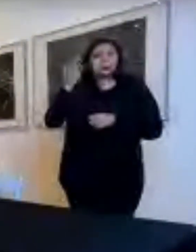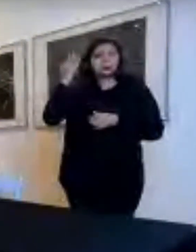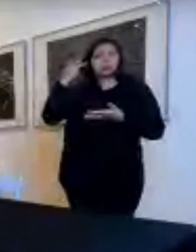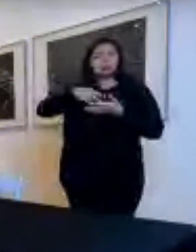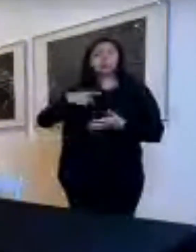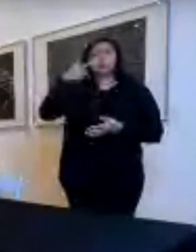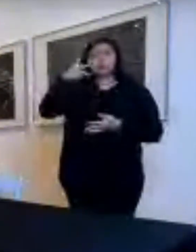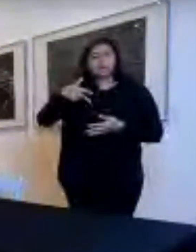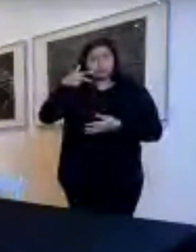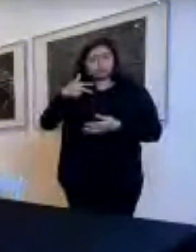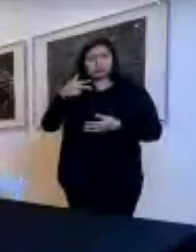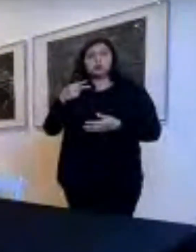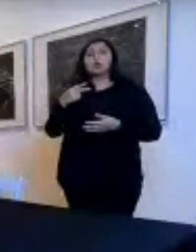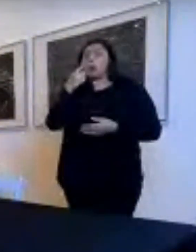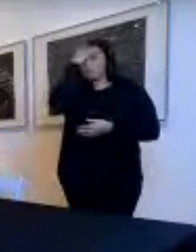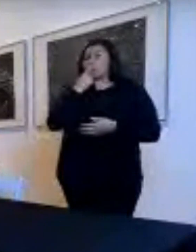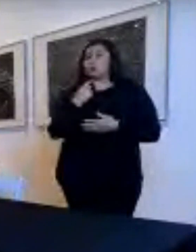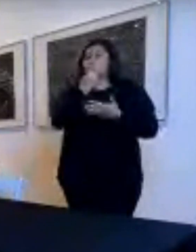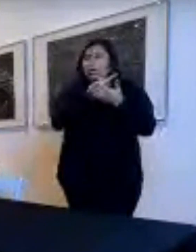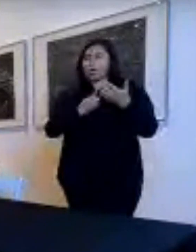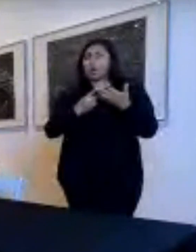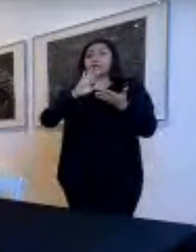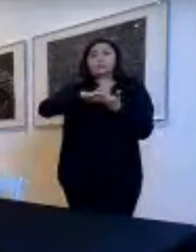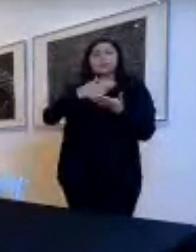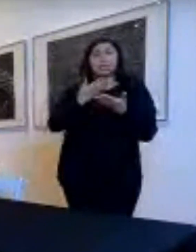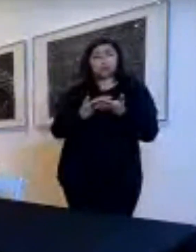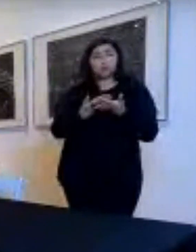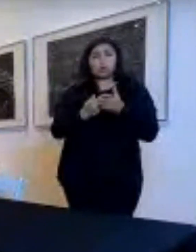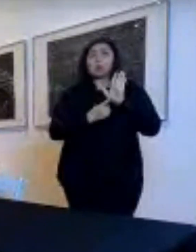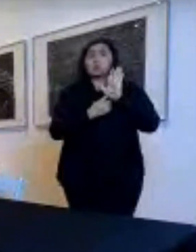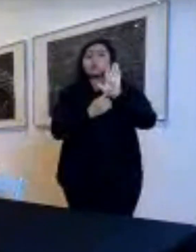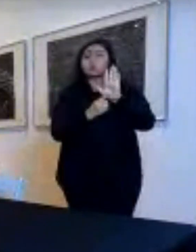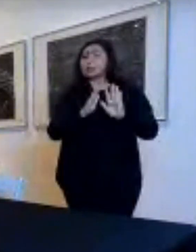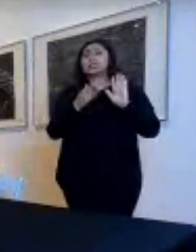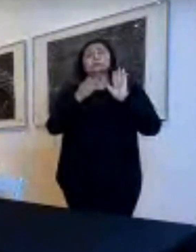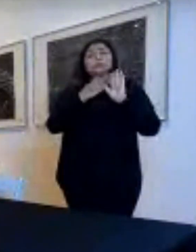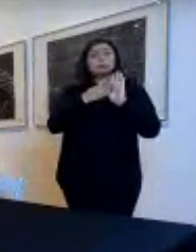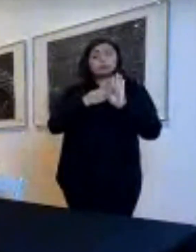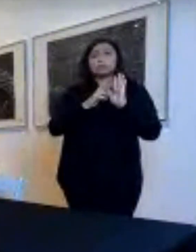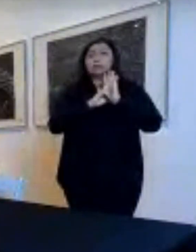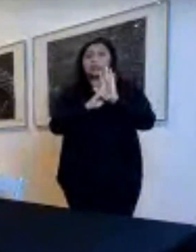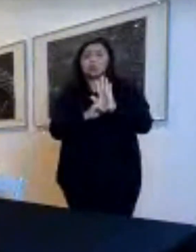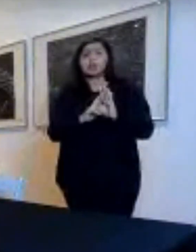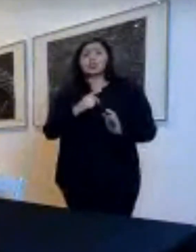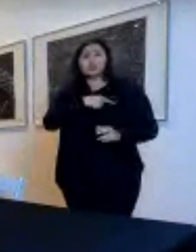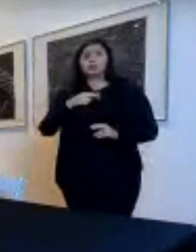Salud, acompañado de una muestra muy simbólica y muy representativa del proyecto que se llamaba Radio Estación